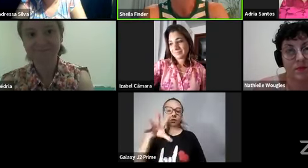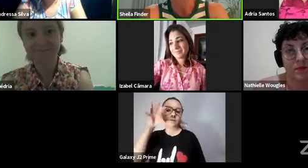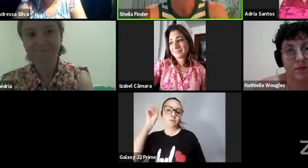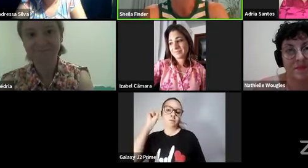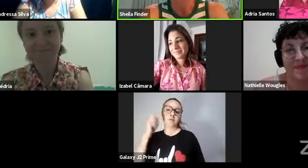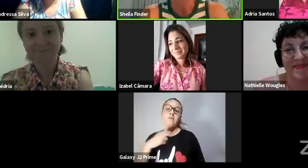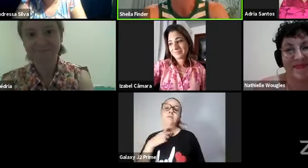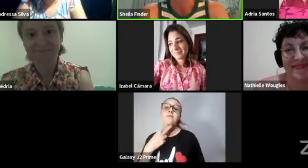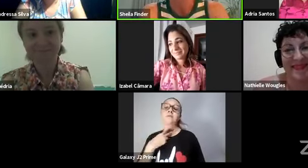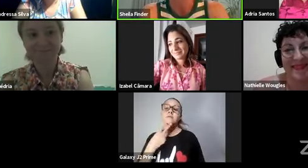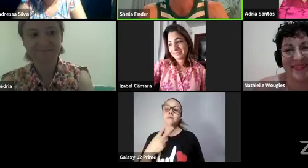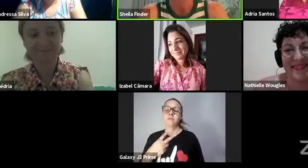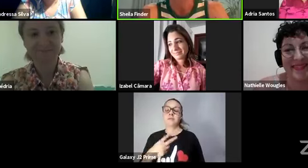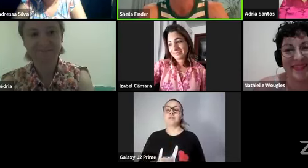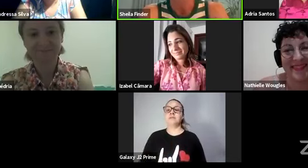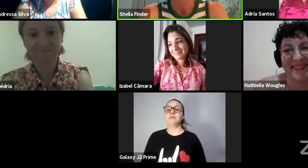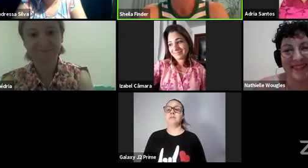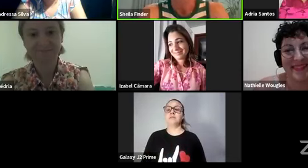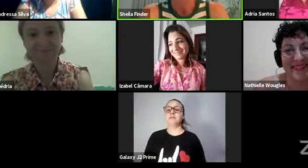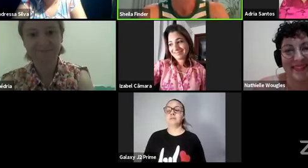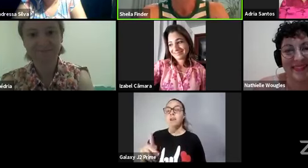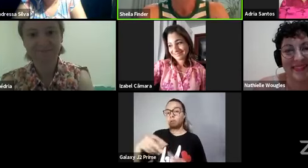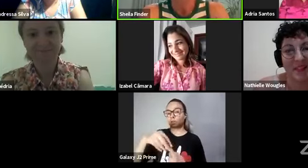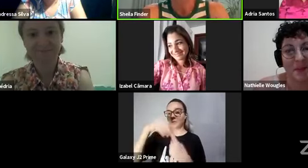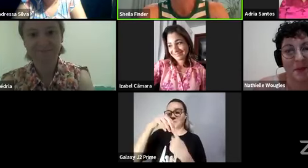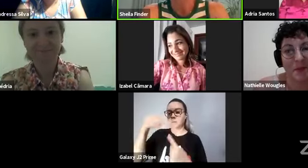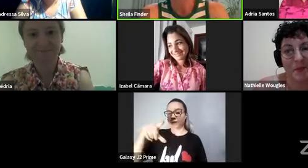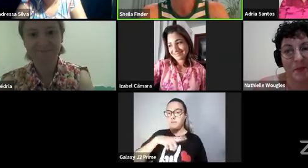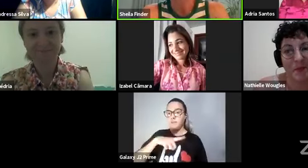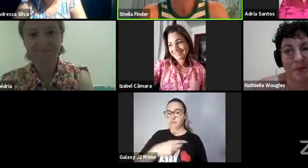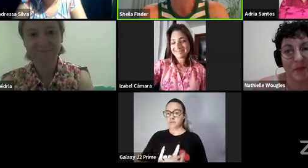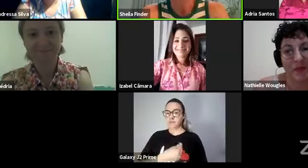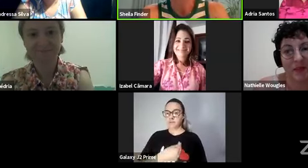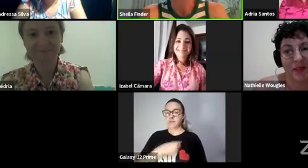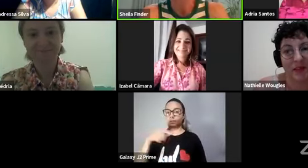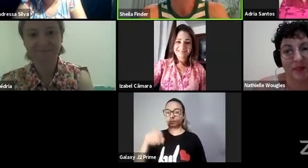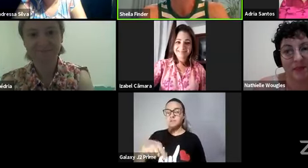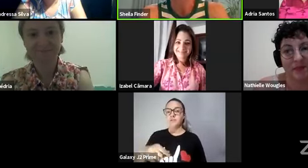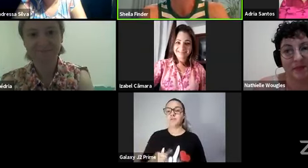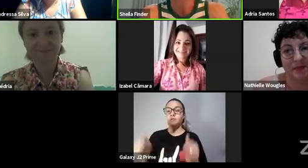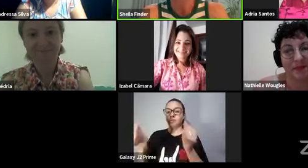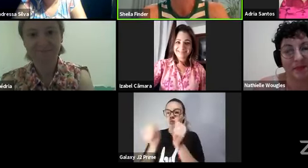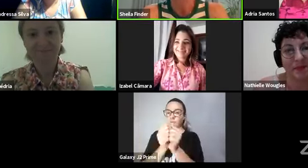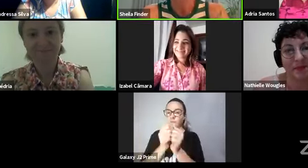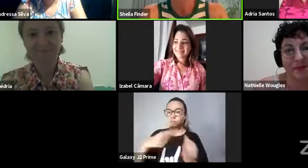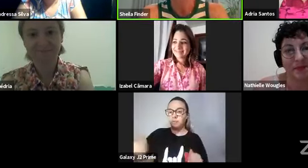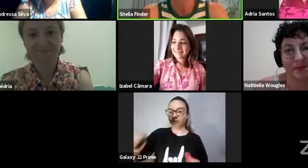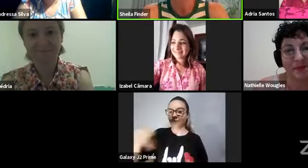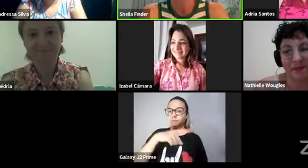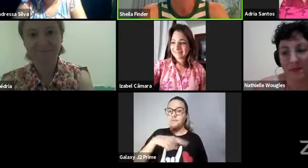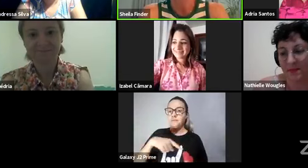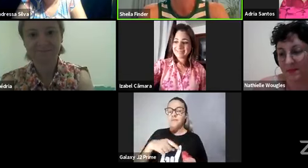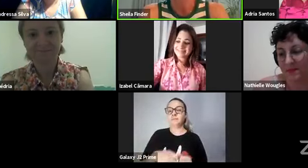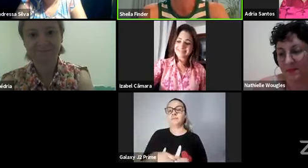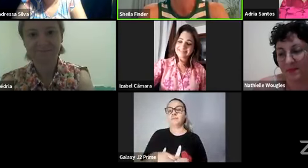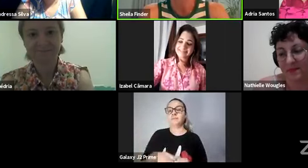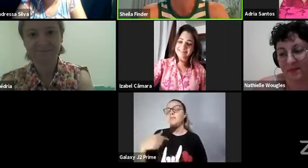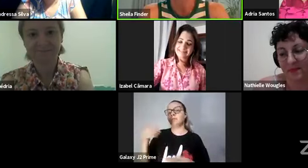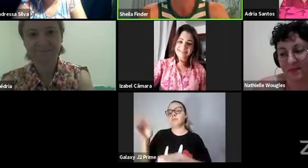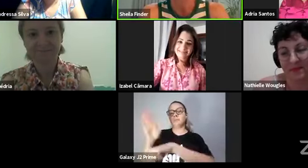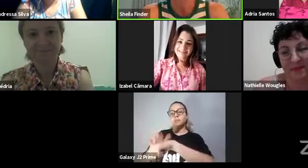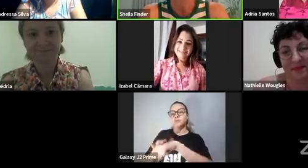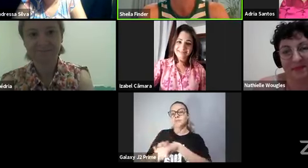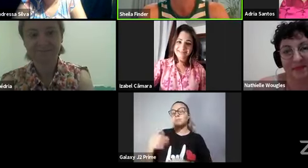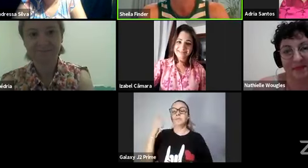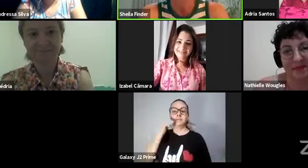aqui presente com a gente, a Adria Santos, é uma pessoa que eu estimo muito, chamo ela de irmã, ela sabe muito bem disso,